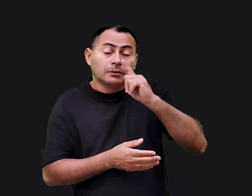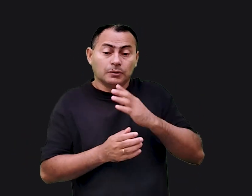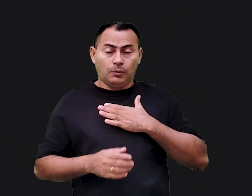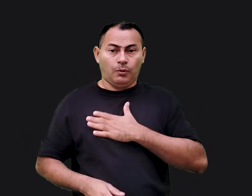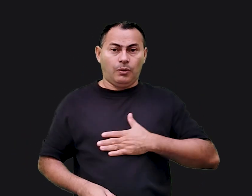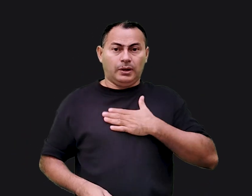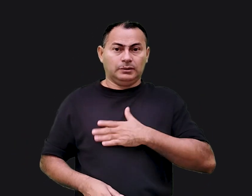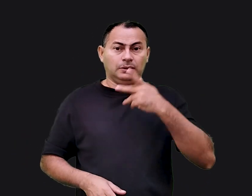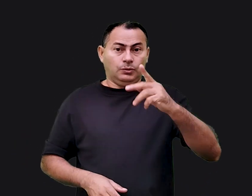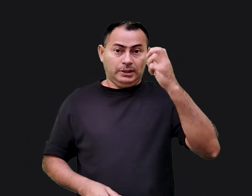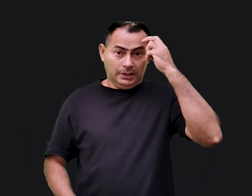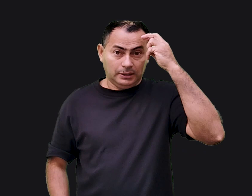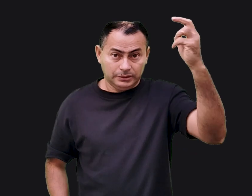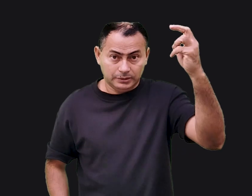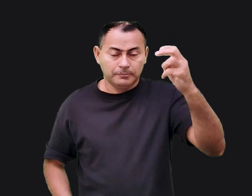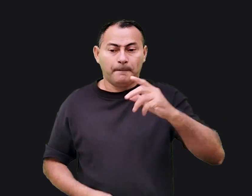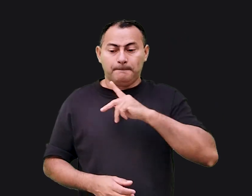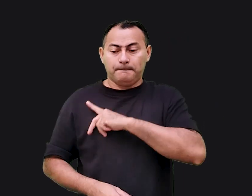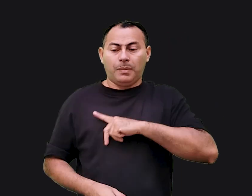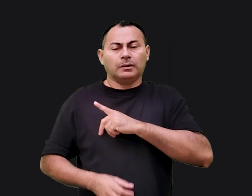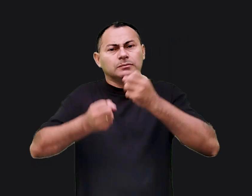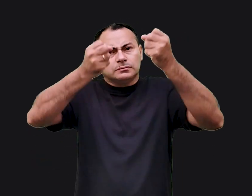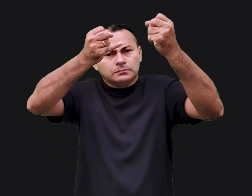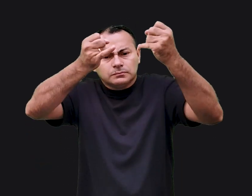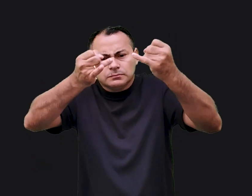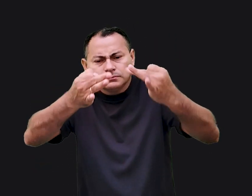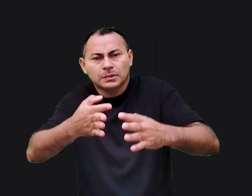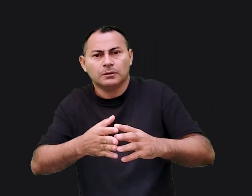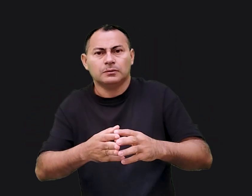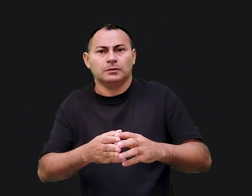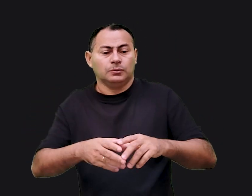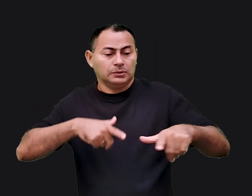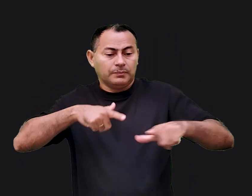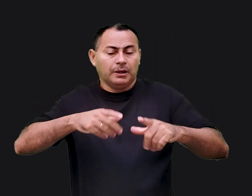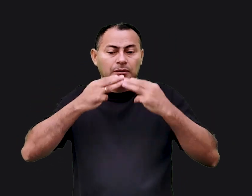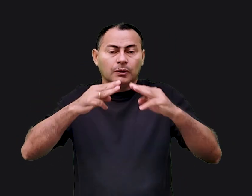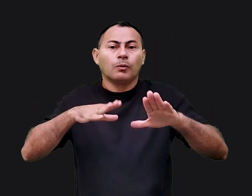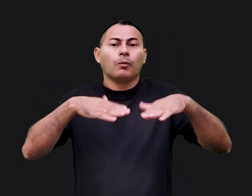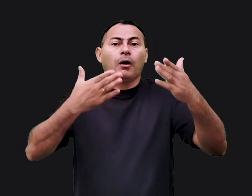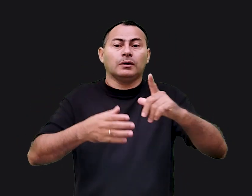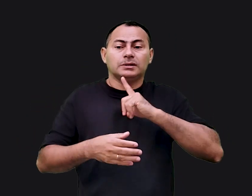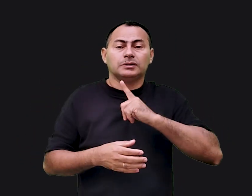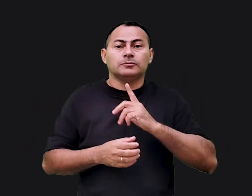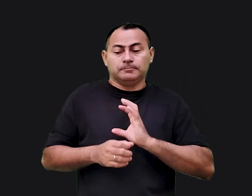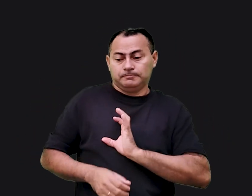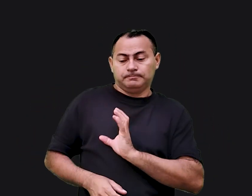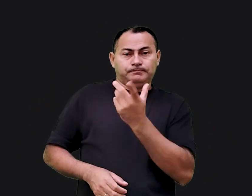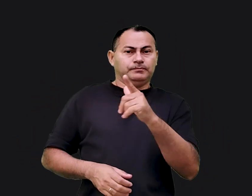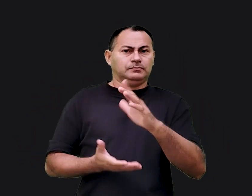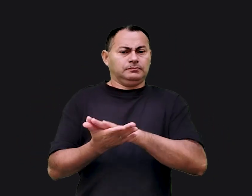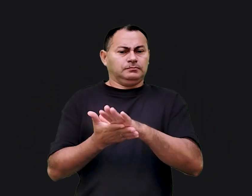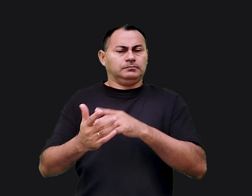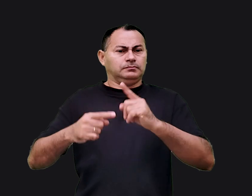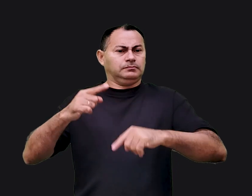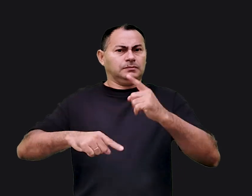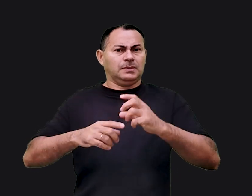apreciavam sua inteligência Paulo estava explicando para eles que o ministério dele através do qual eles tinham se convertido não tinha nada a ver com a